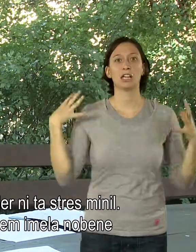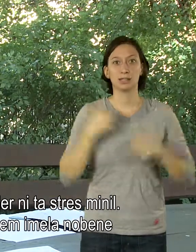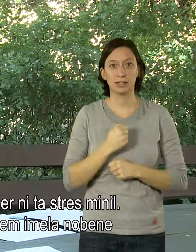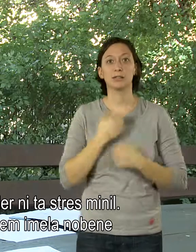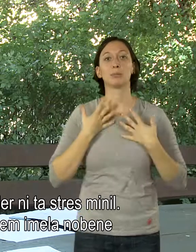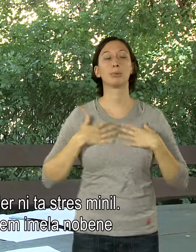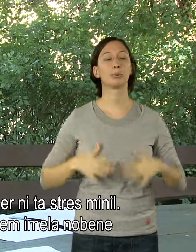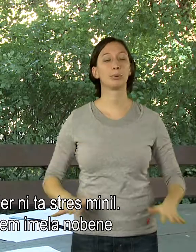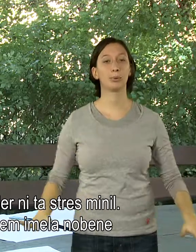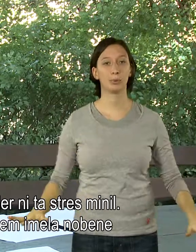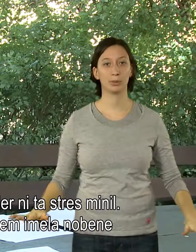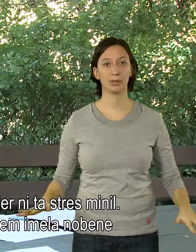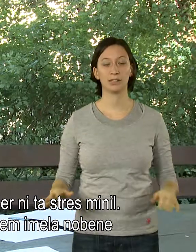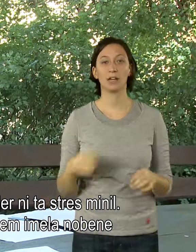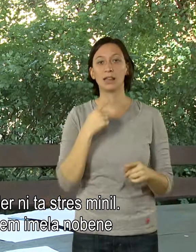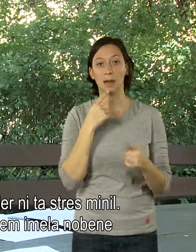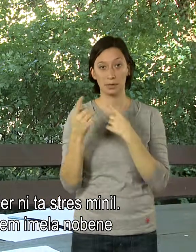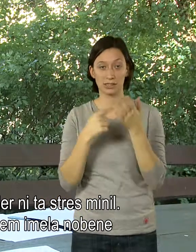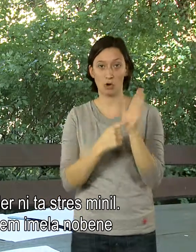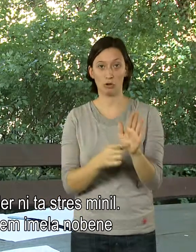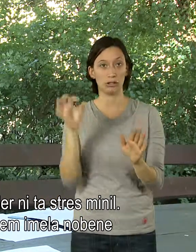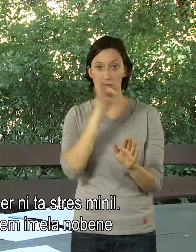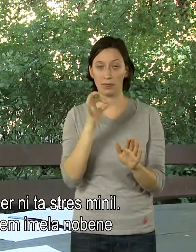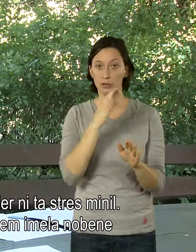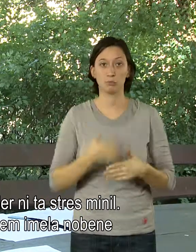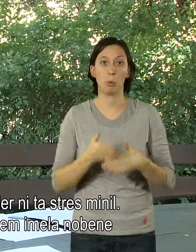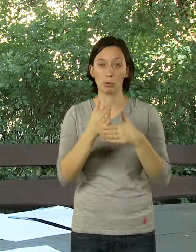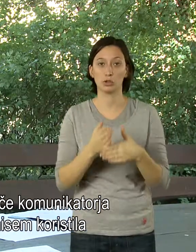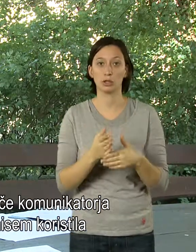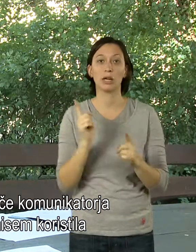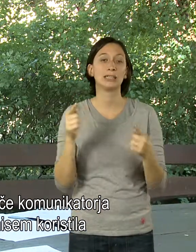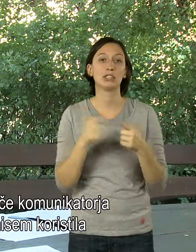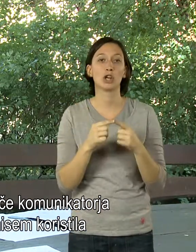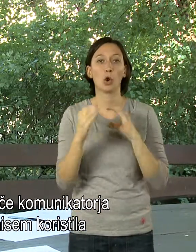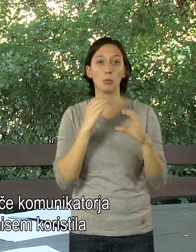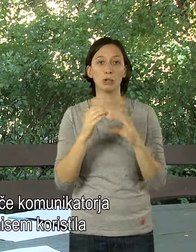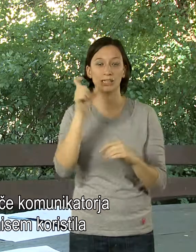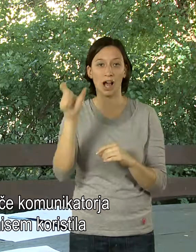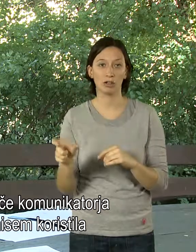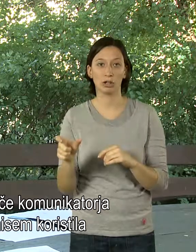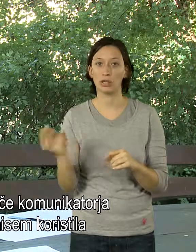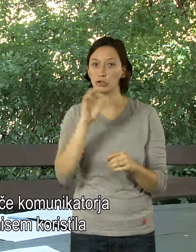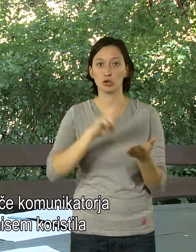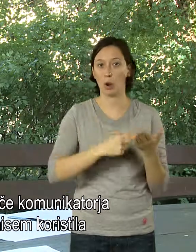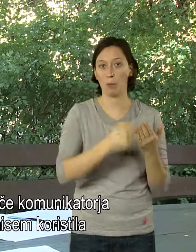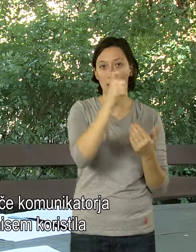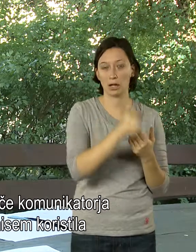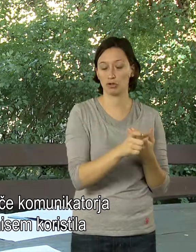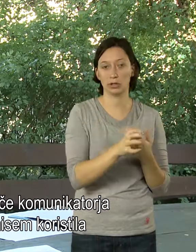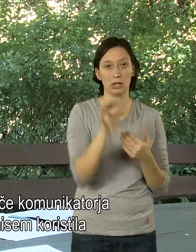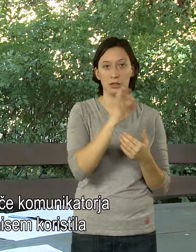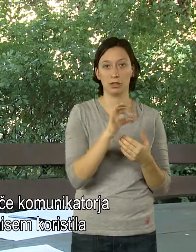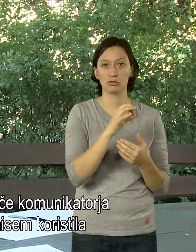stres minil. Na razgovoru nisem imela nobene pomoči, kar se tiče komunikatorja, nobenega